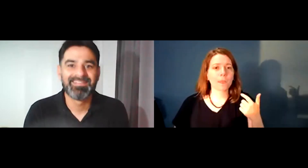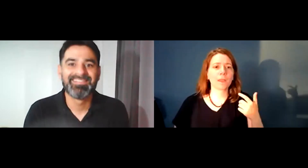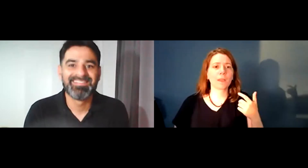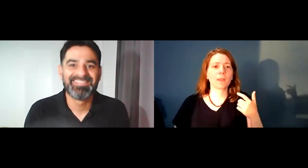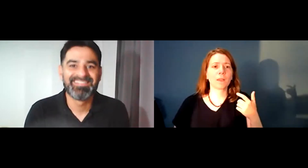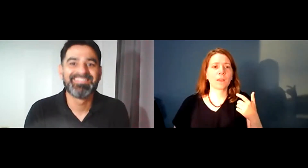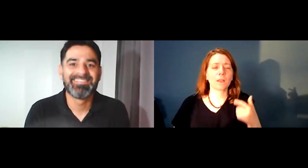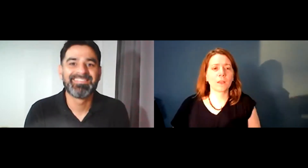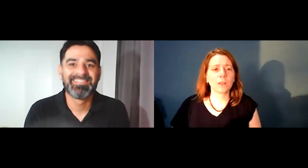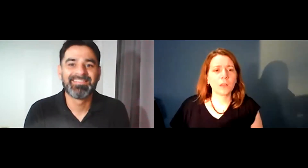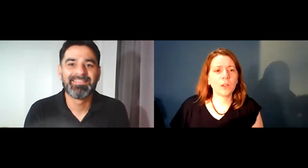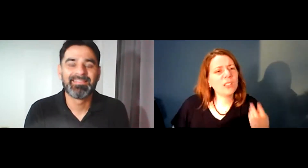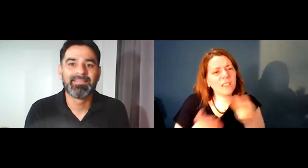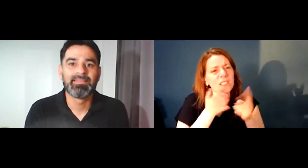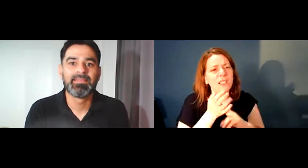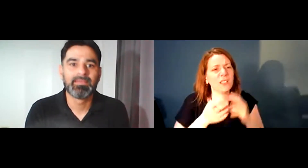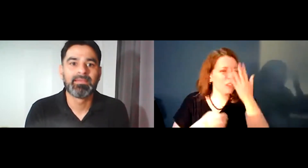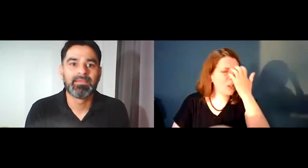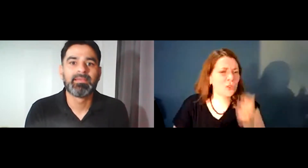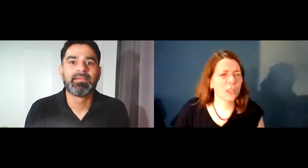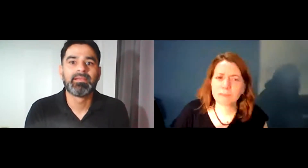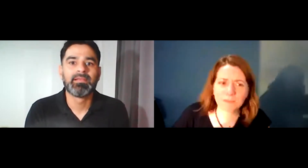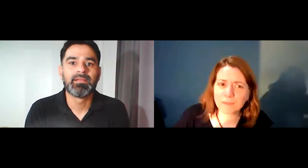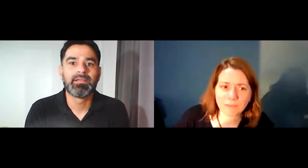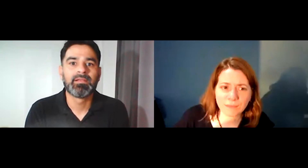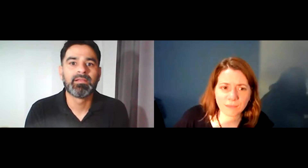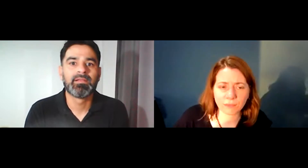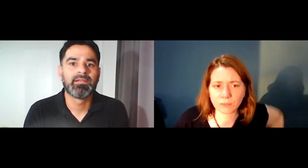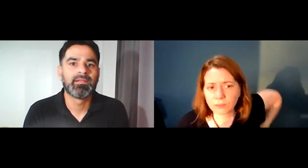Hurlingham. Otra vez, Ali, no te escuché. Que el curso que...